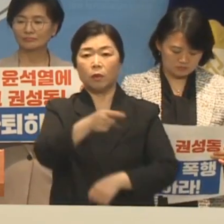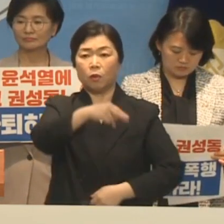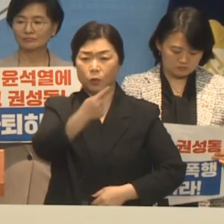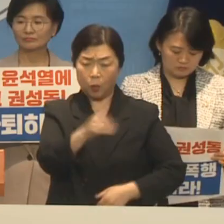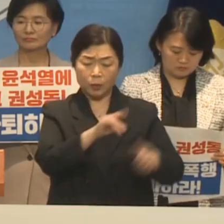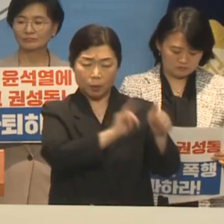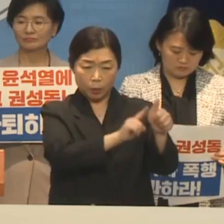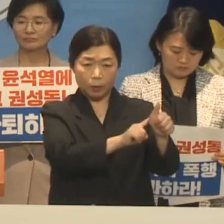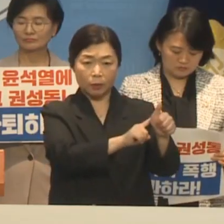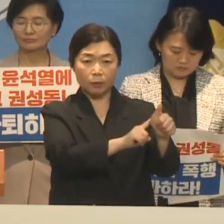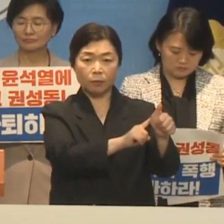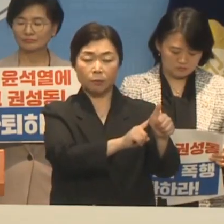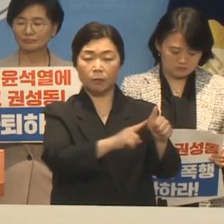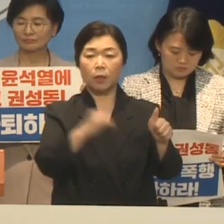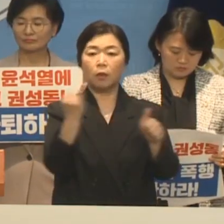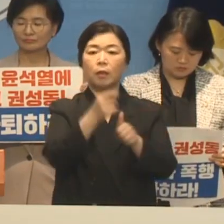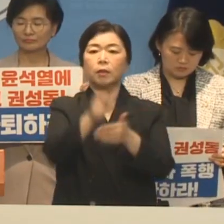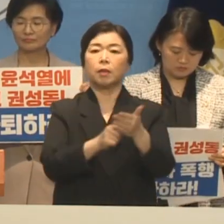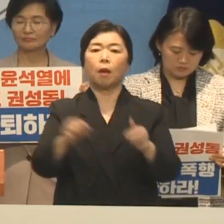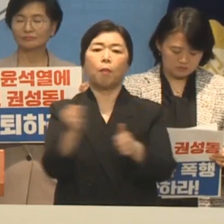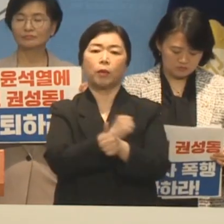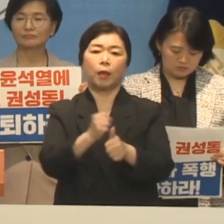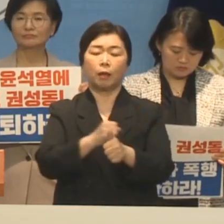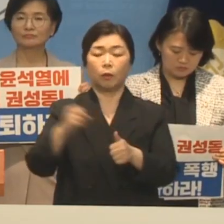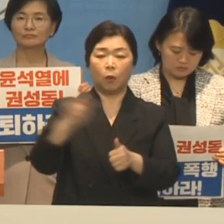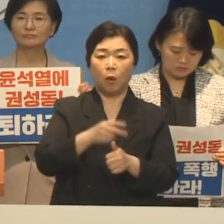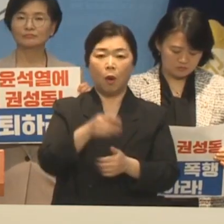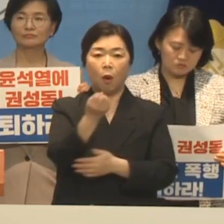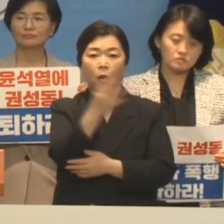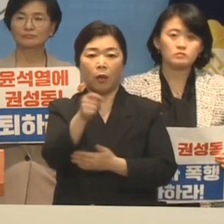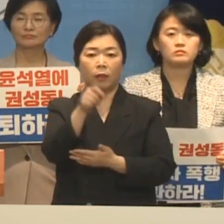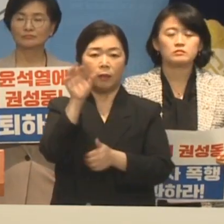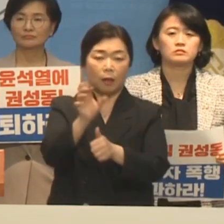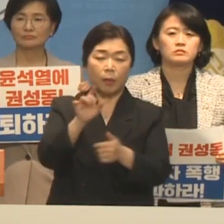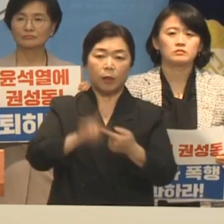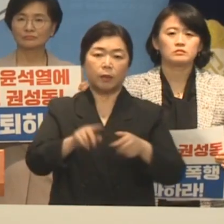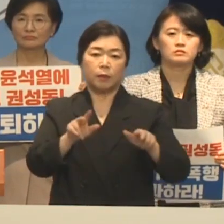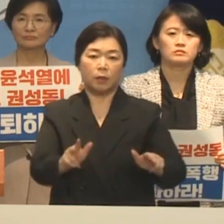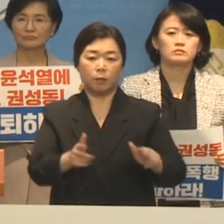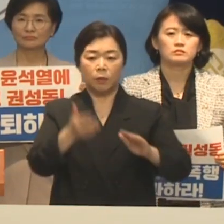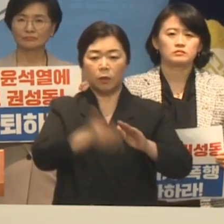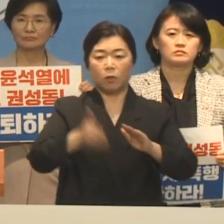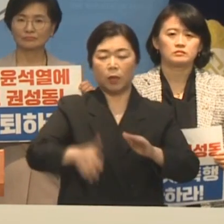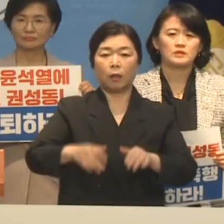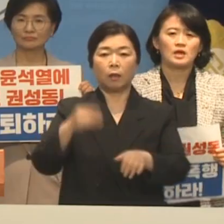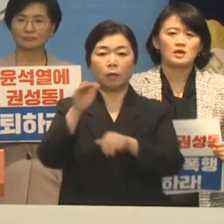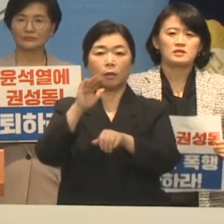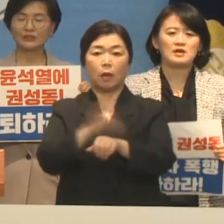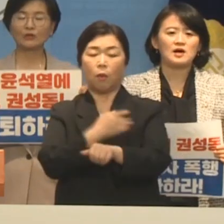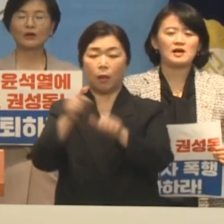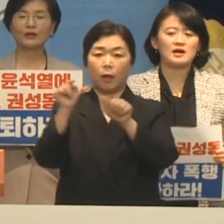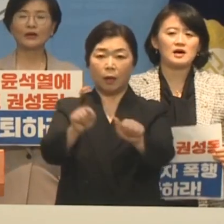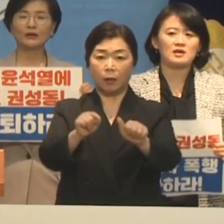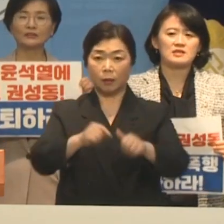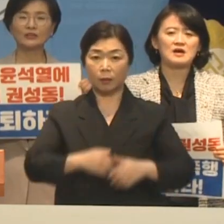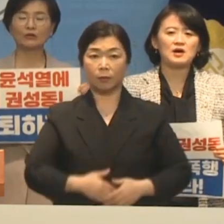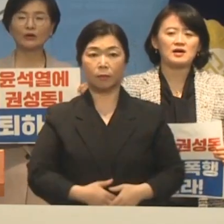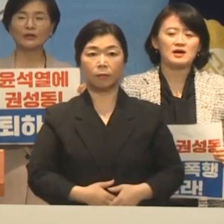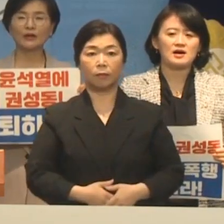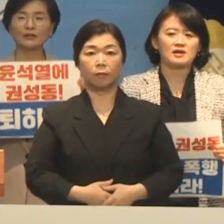권성동 원내대표는 여성 기자 폭행과 언론 탄압에 대해 즉시 공식 사과하라!